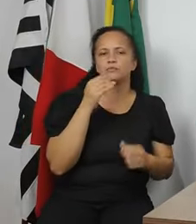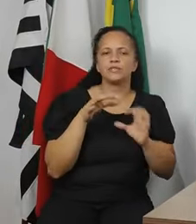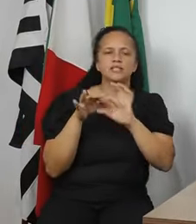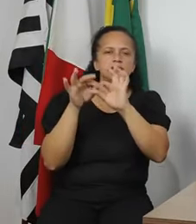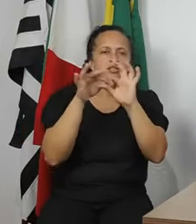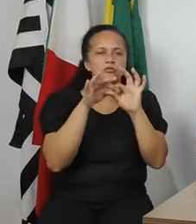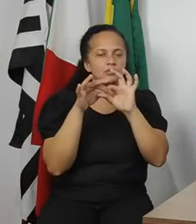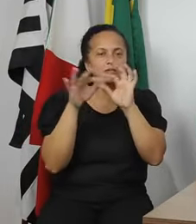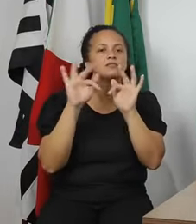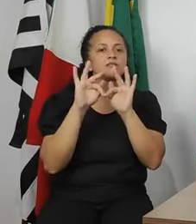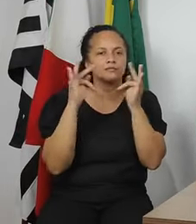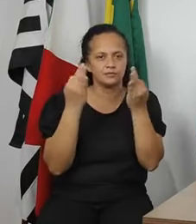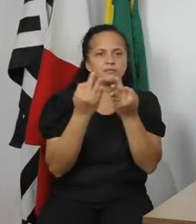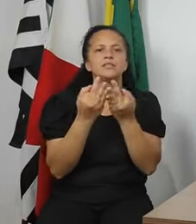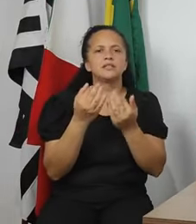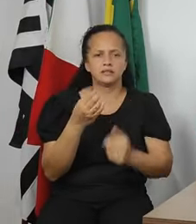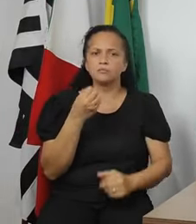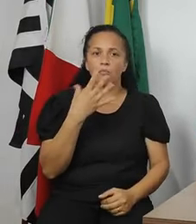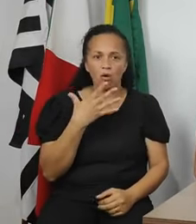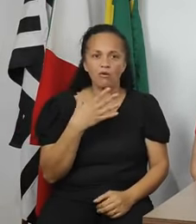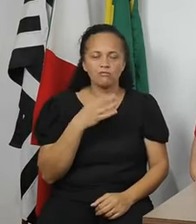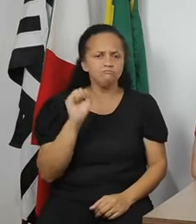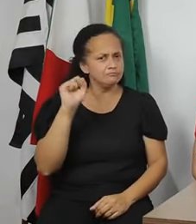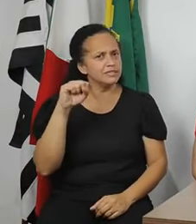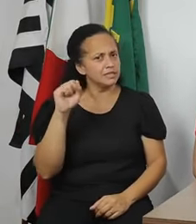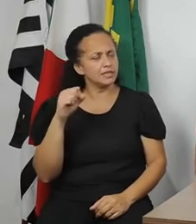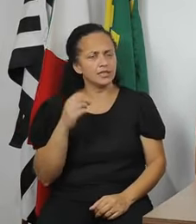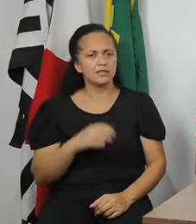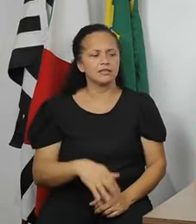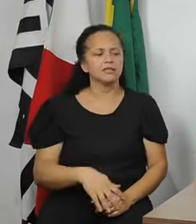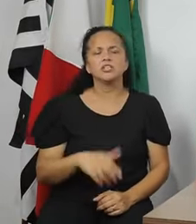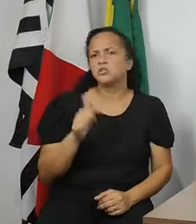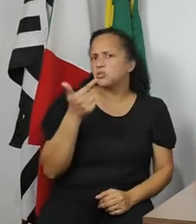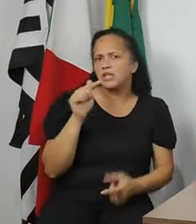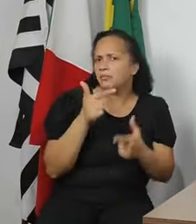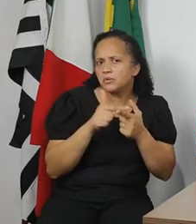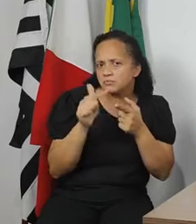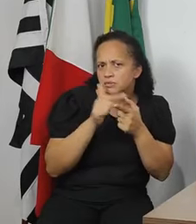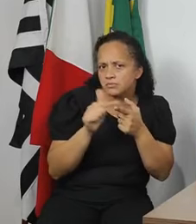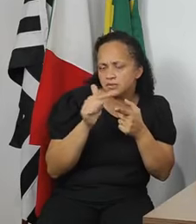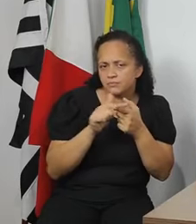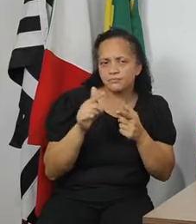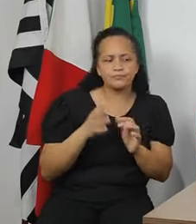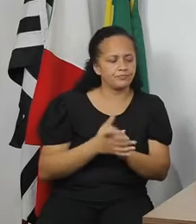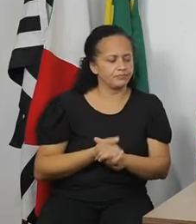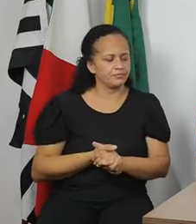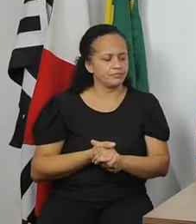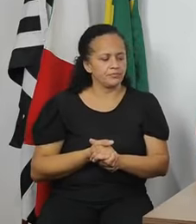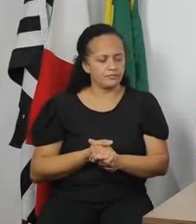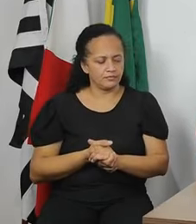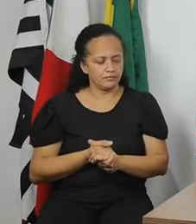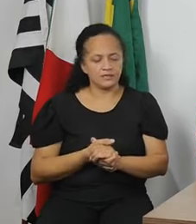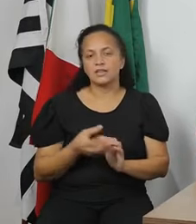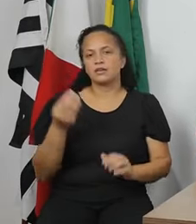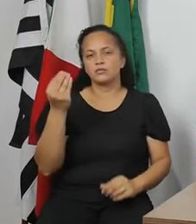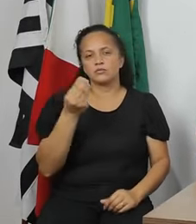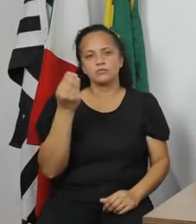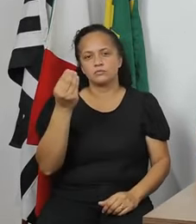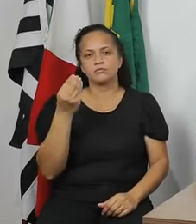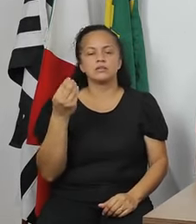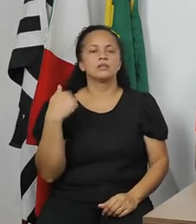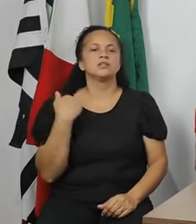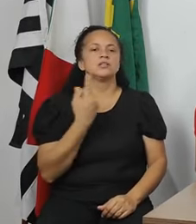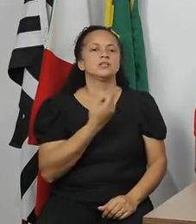comunhão, e tá tudo bem, né, tá tudo bem. Que, inclusive, quando a gente fala do jejum, muitas vezes